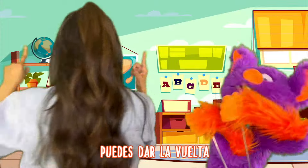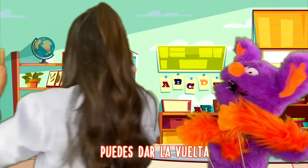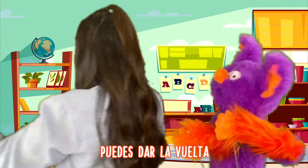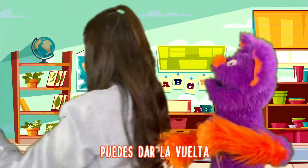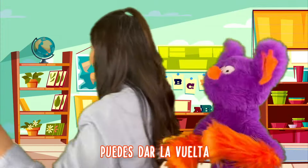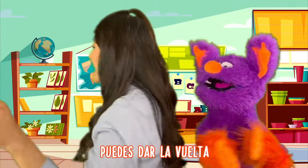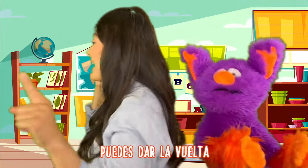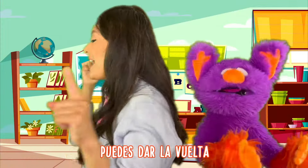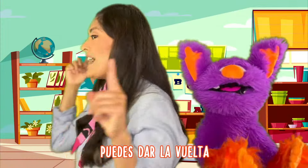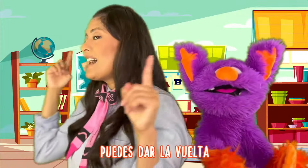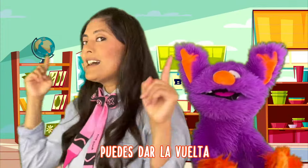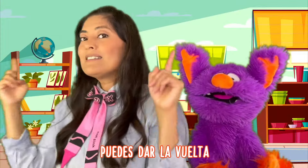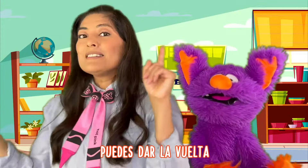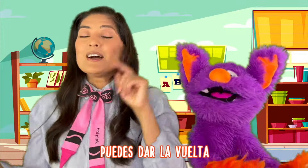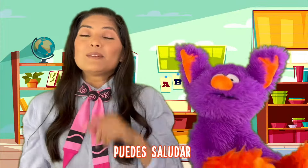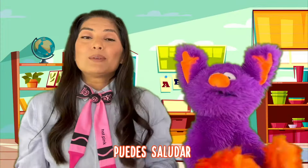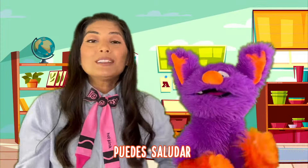vuelta. Puedes